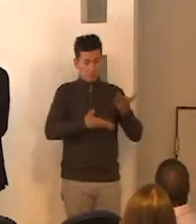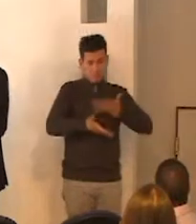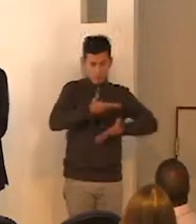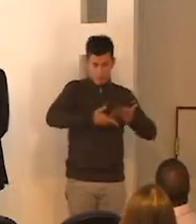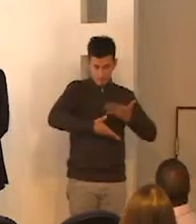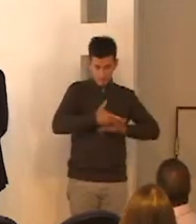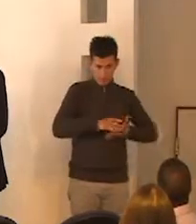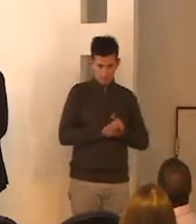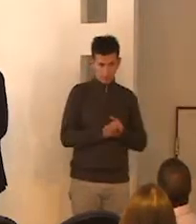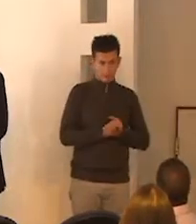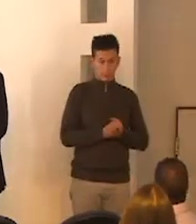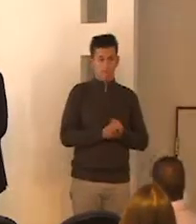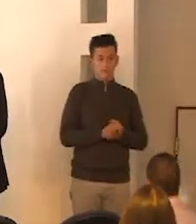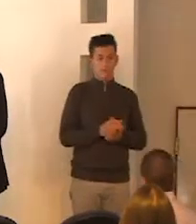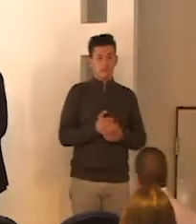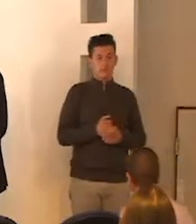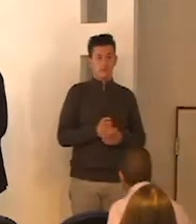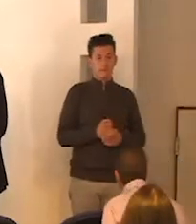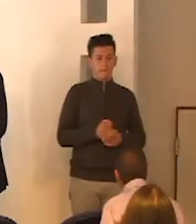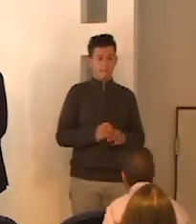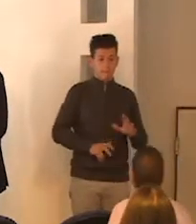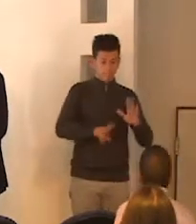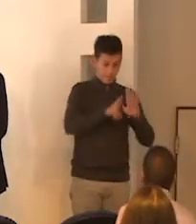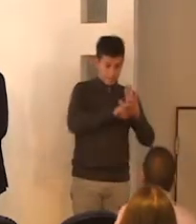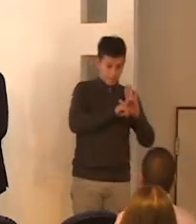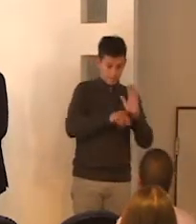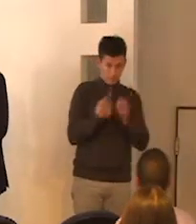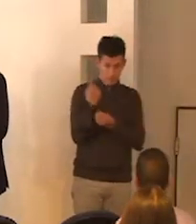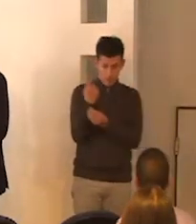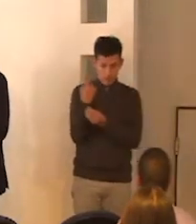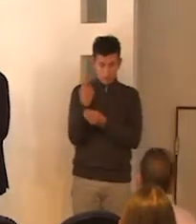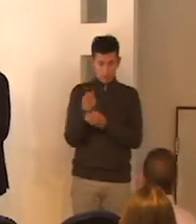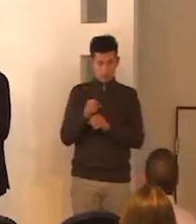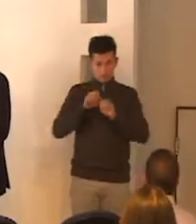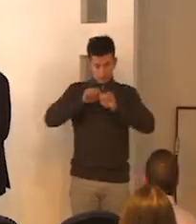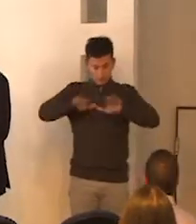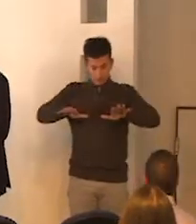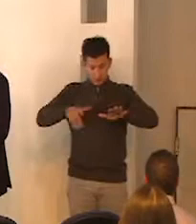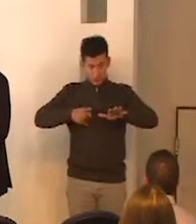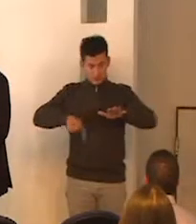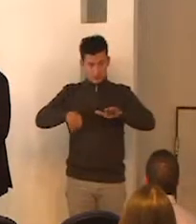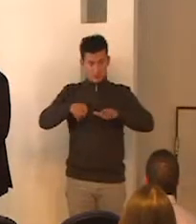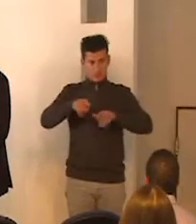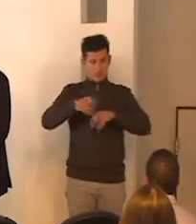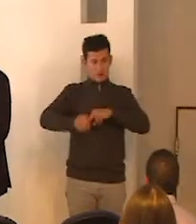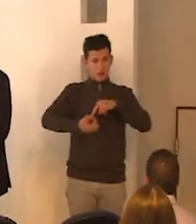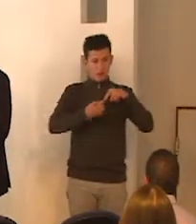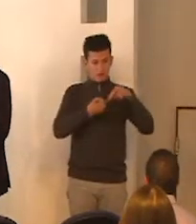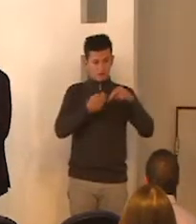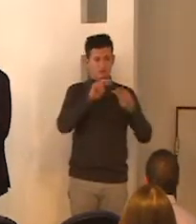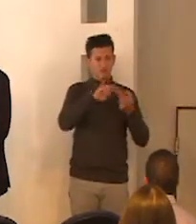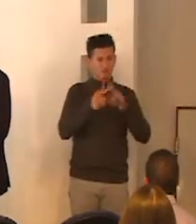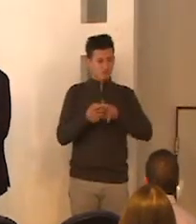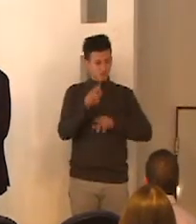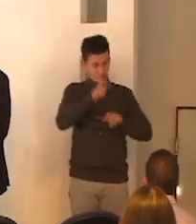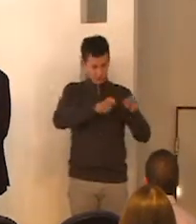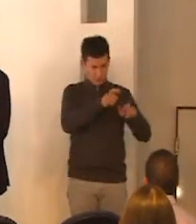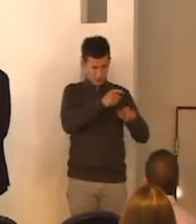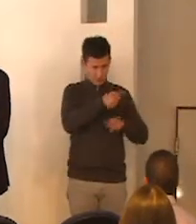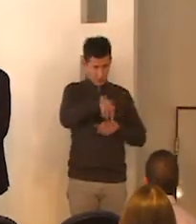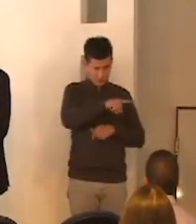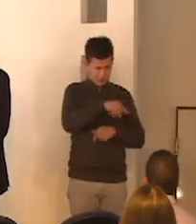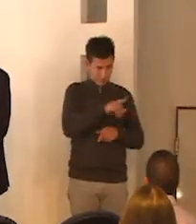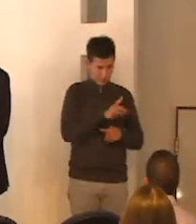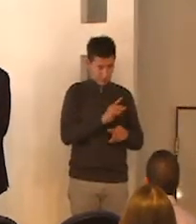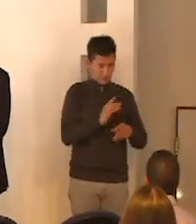En el marco de las políticas públicas de educación al respecto de las personas con discapacidad,